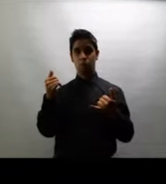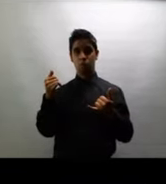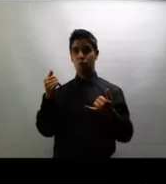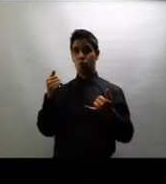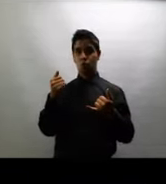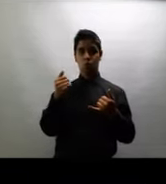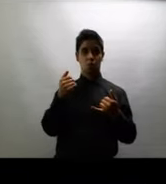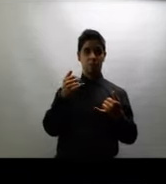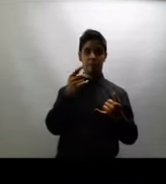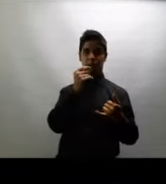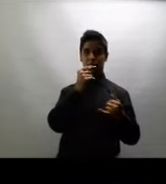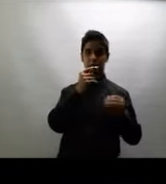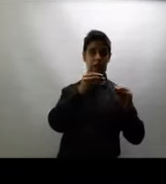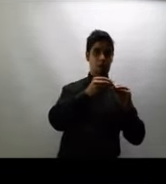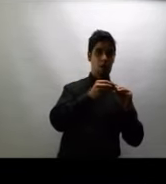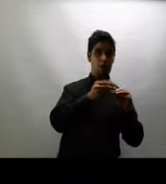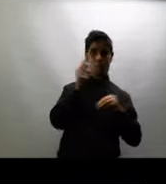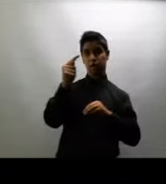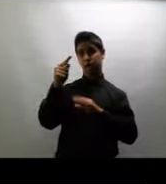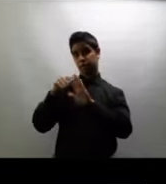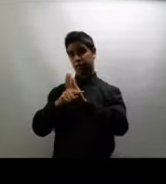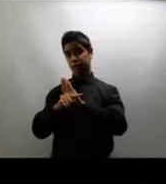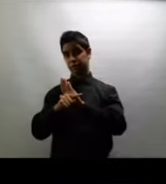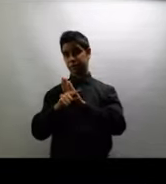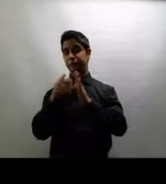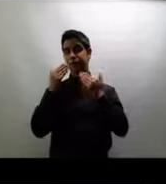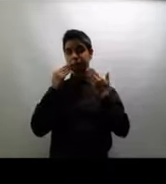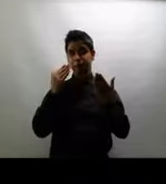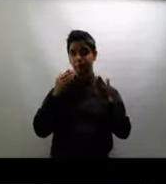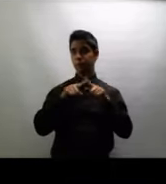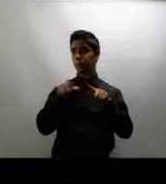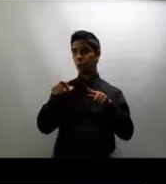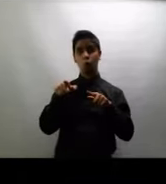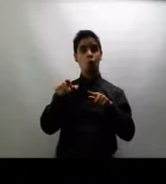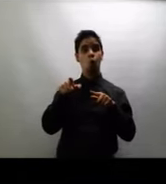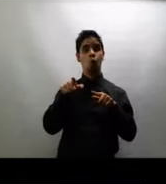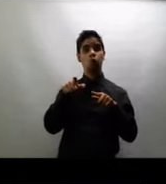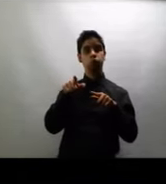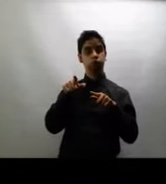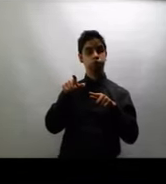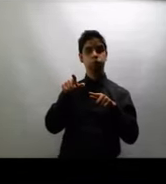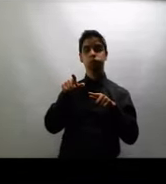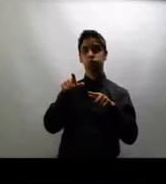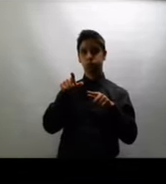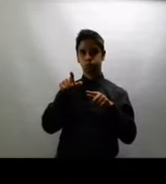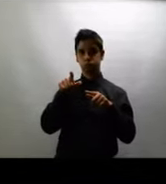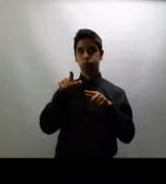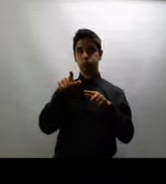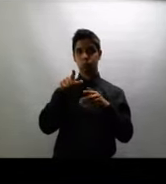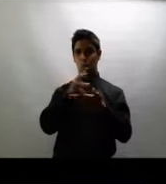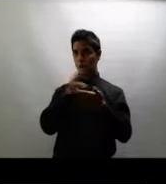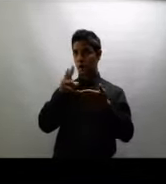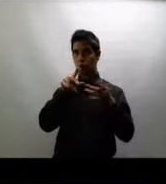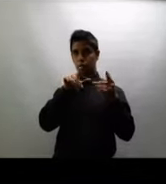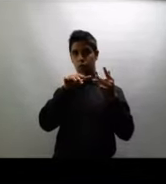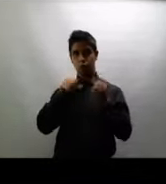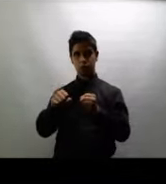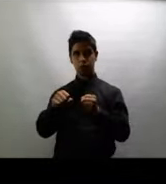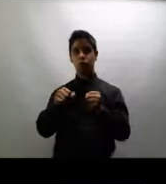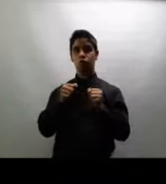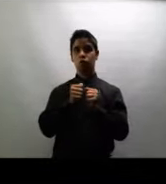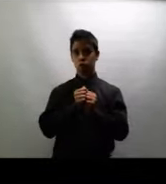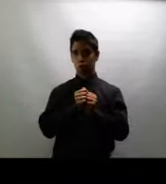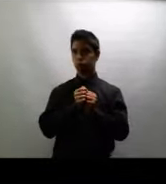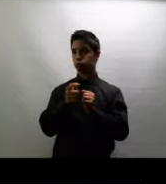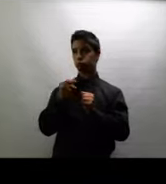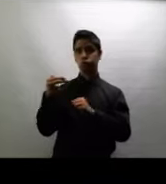un fin de semana. Viene un fin de semana fuerte, sí, oye. Que ay, Cristo, intenso Perú. Intenso e histórico. También. De muchas partes.